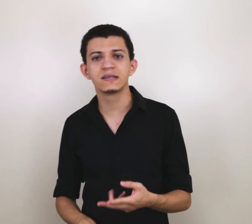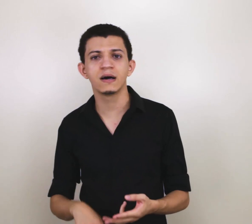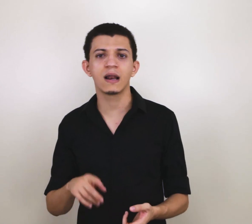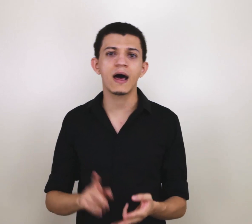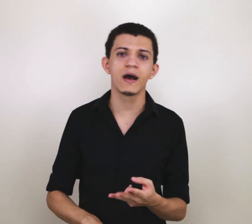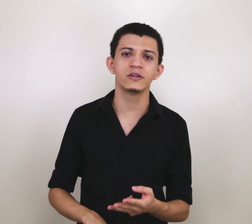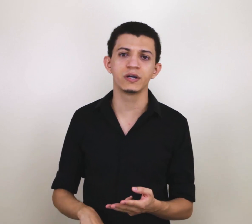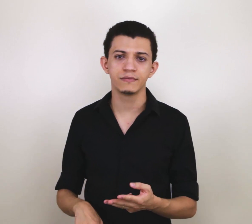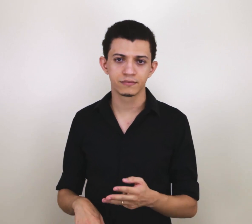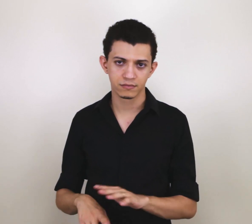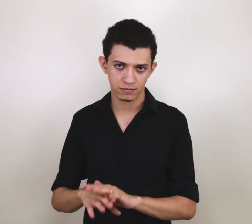maçã, laranja.